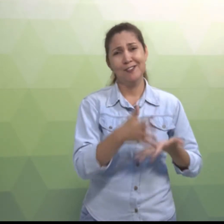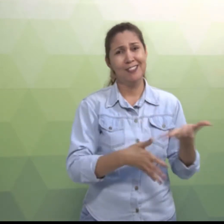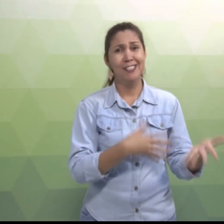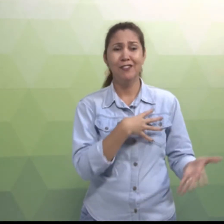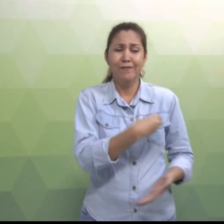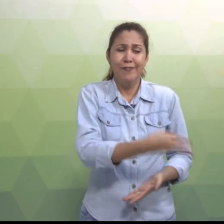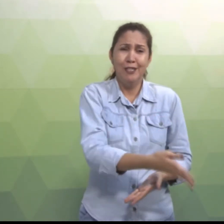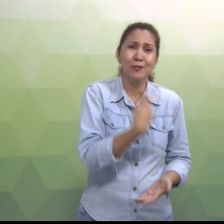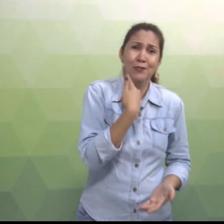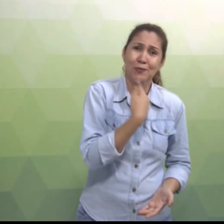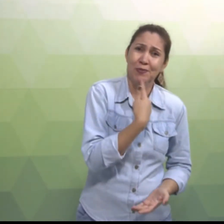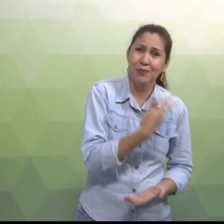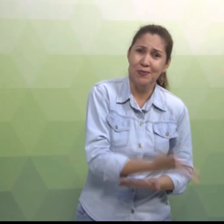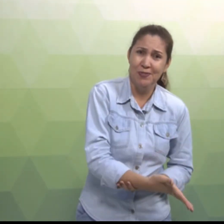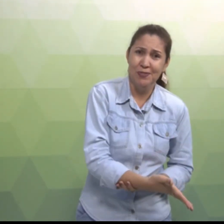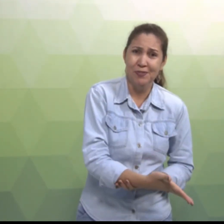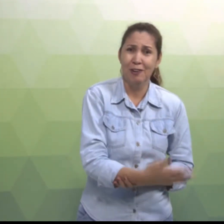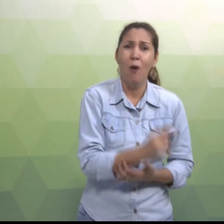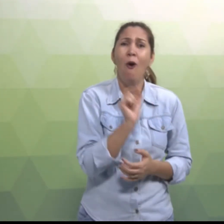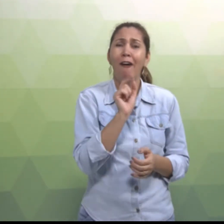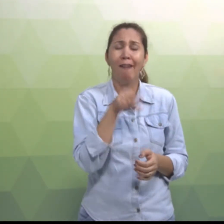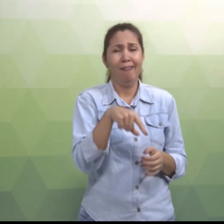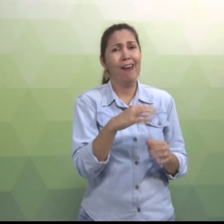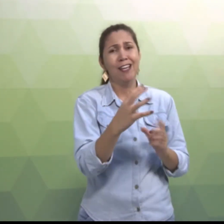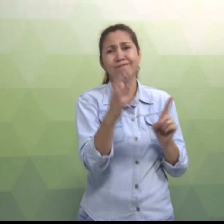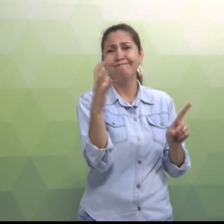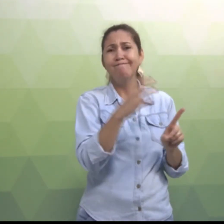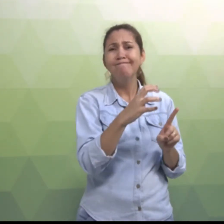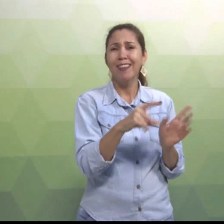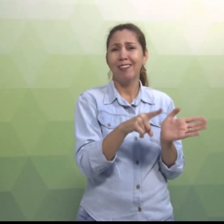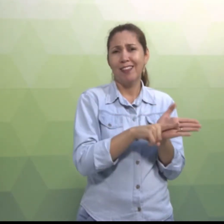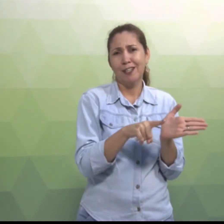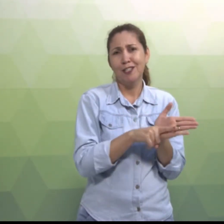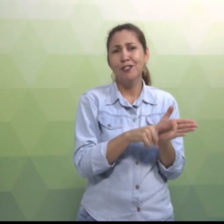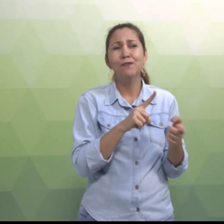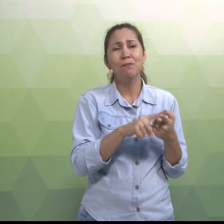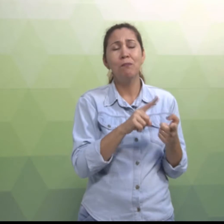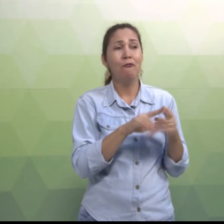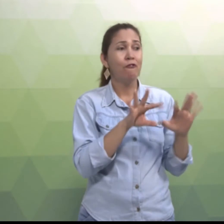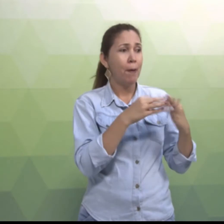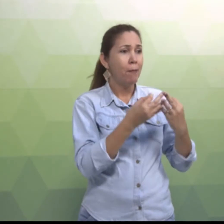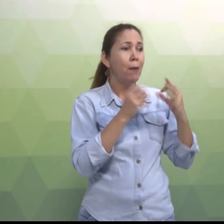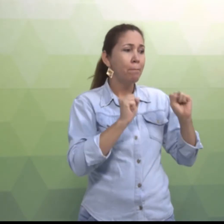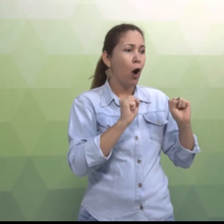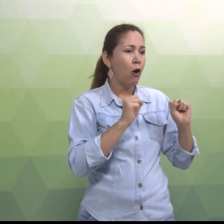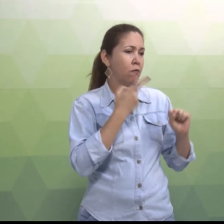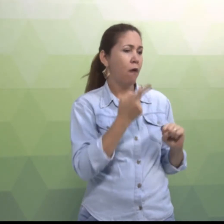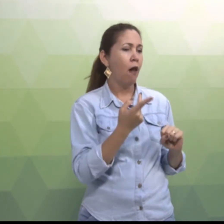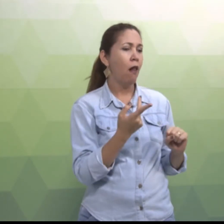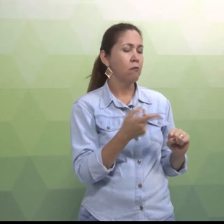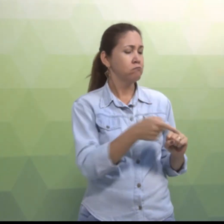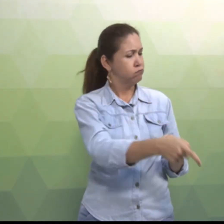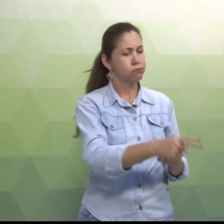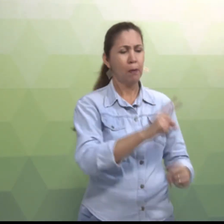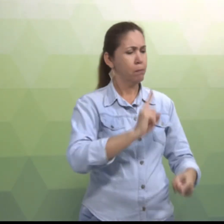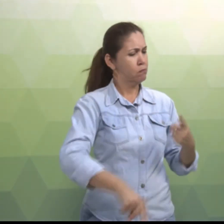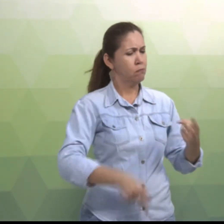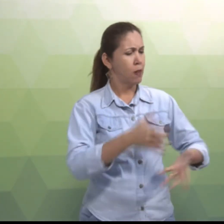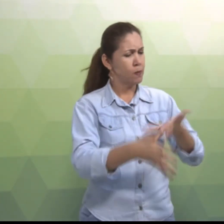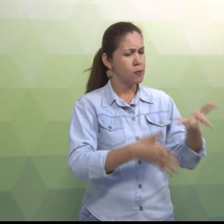que não aceitam a língua de sinais, que não aceitam o filho surdo. Então, sofre uma influência negativa. Proíbe o